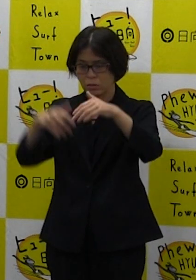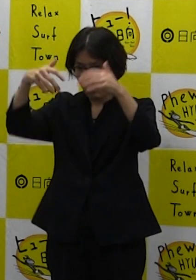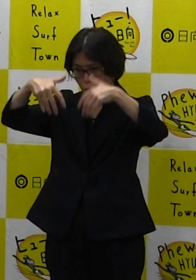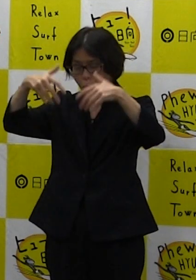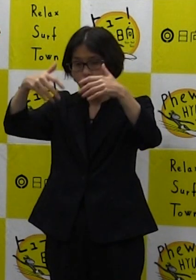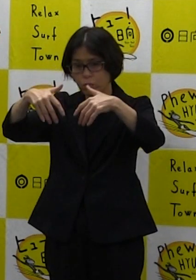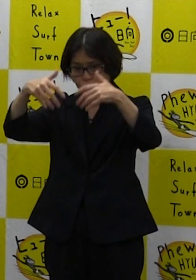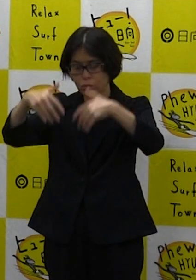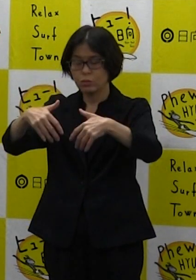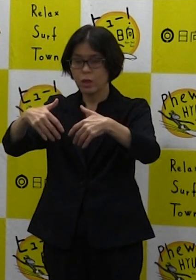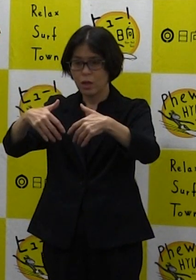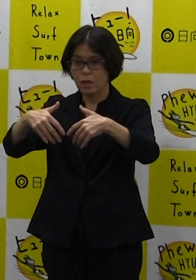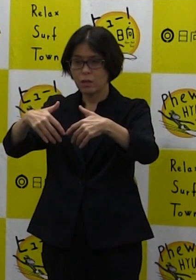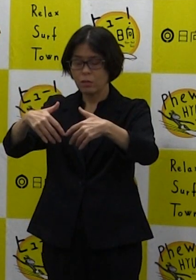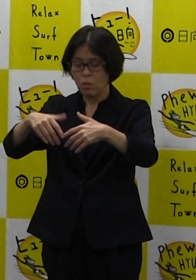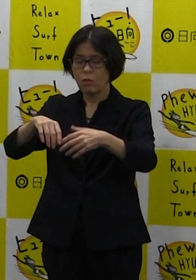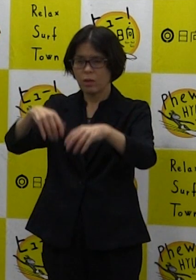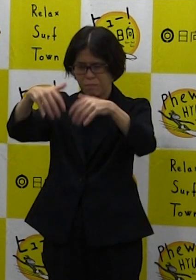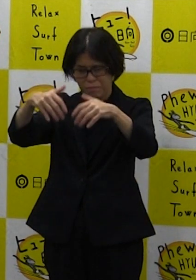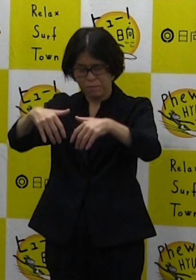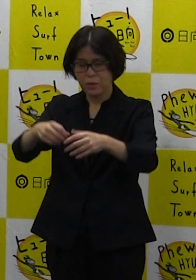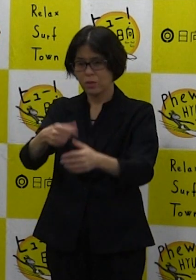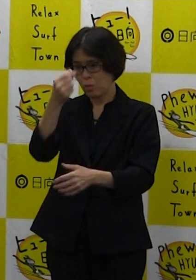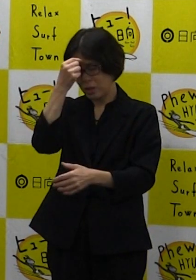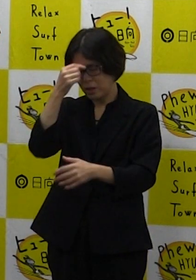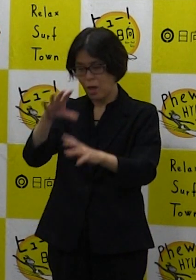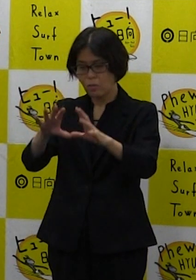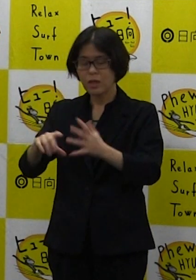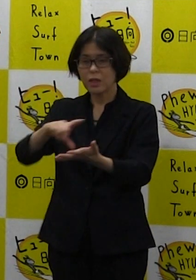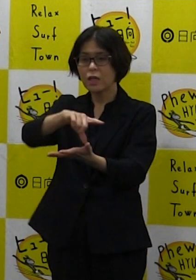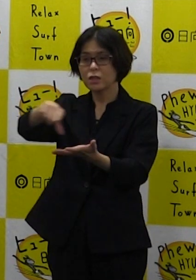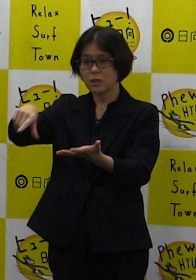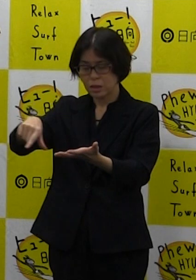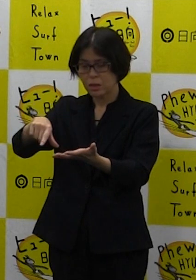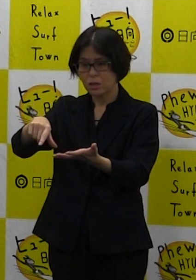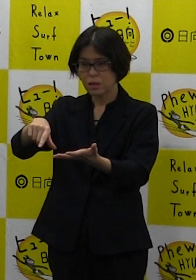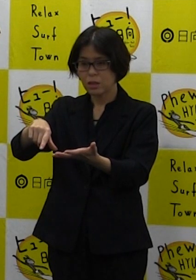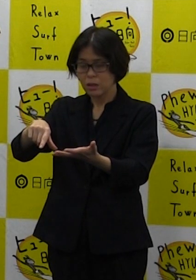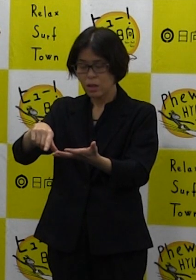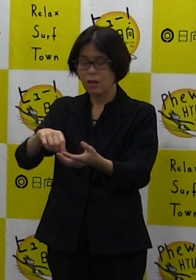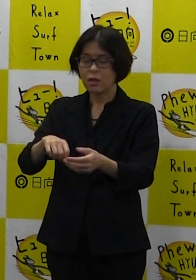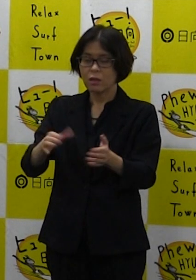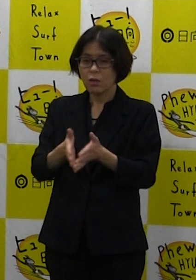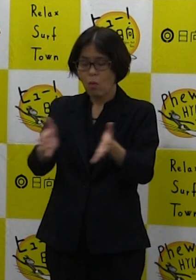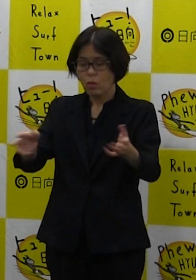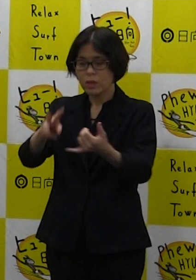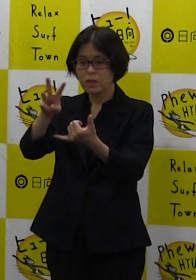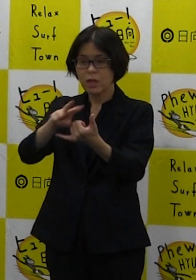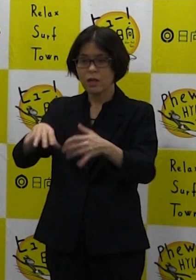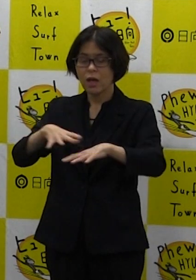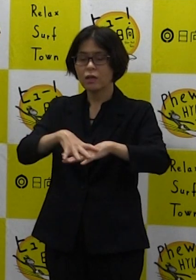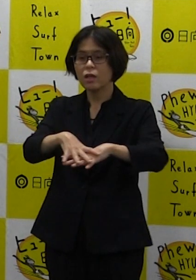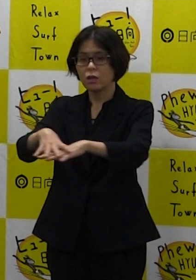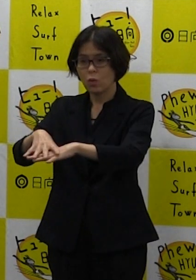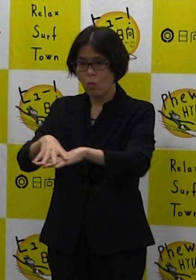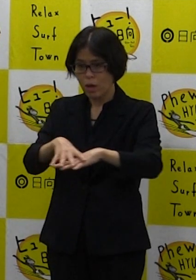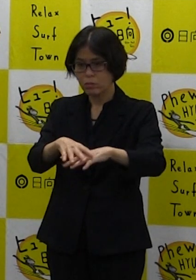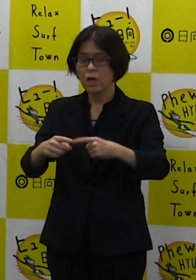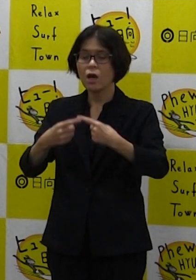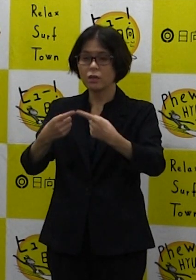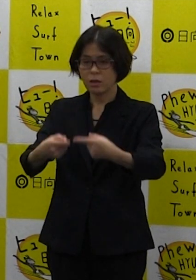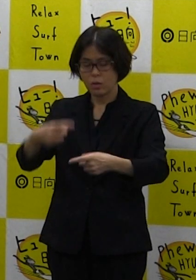て被災自治体の応援としまして市町村広域災害ネットワーク協議会の加盟自治体であり